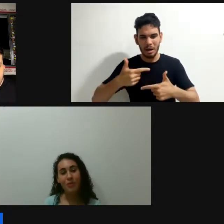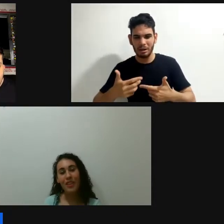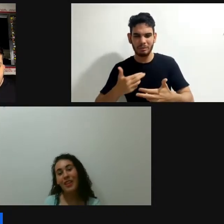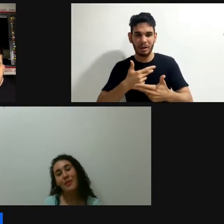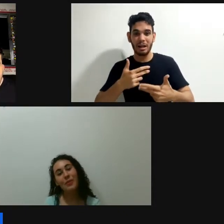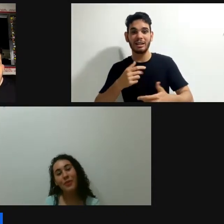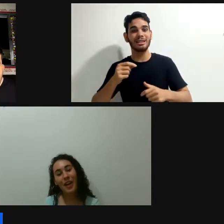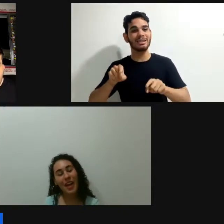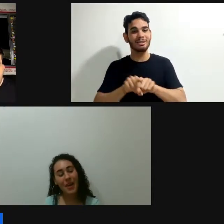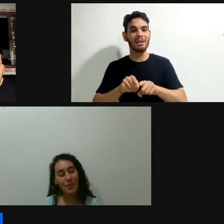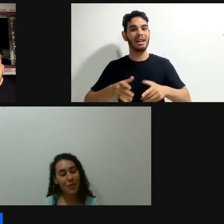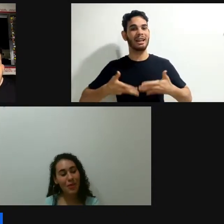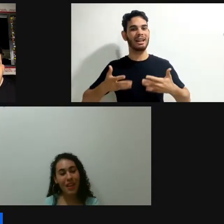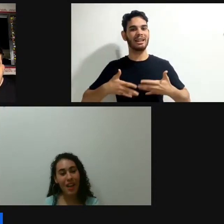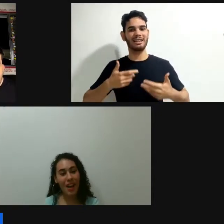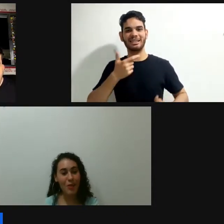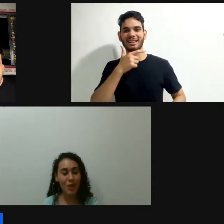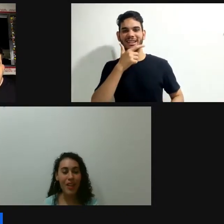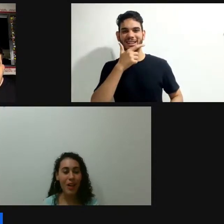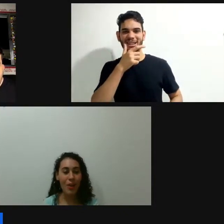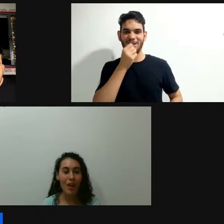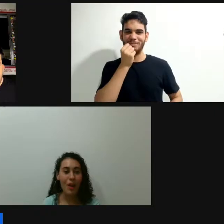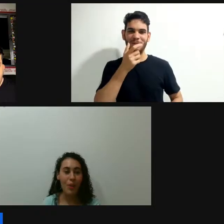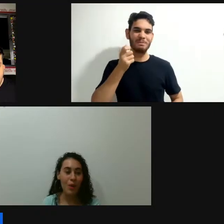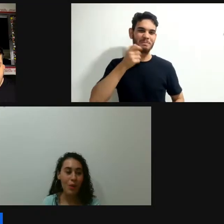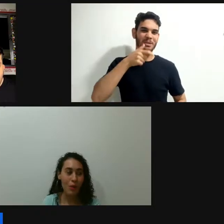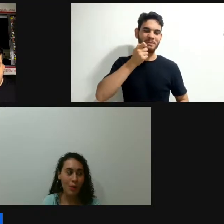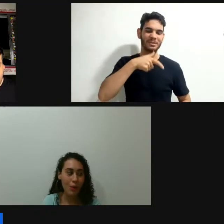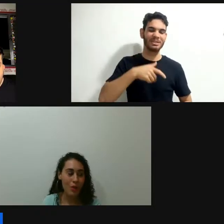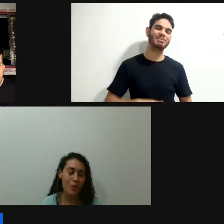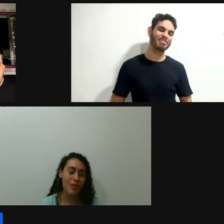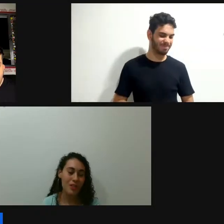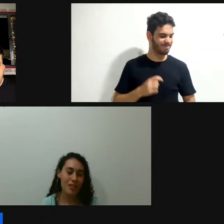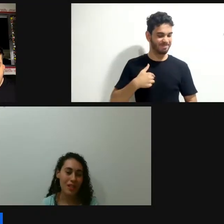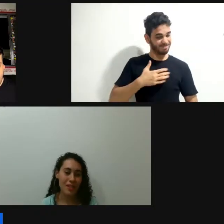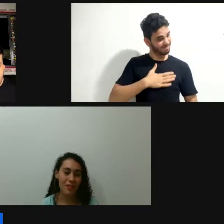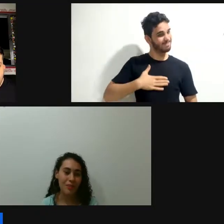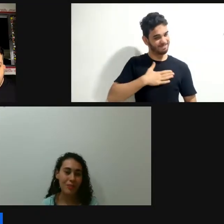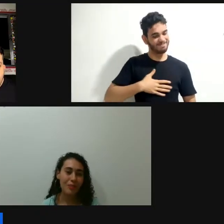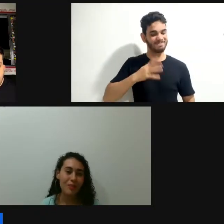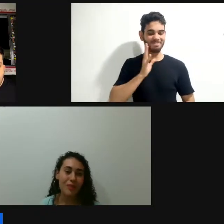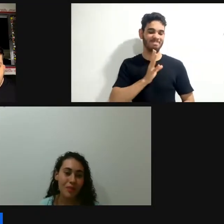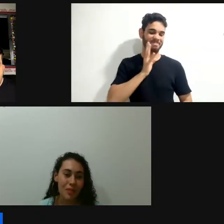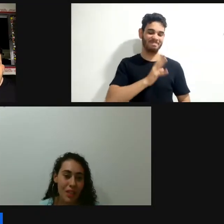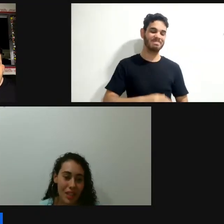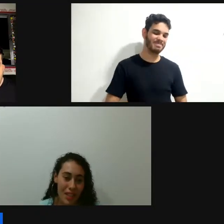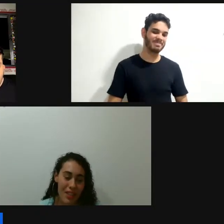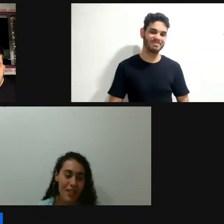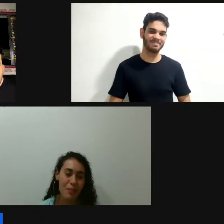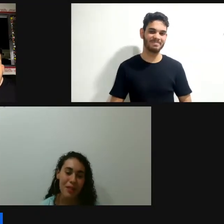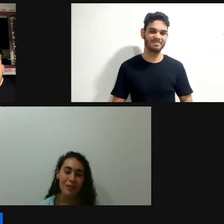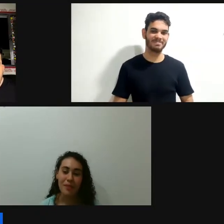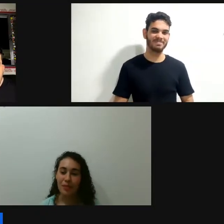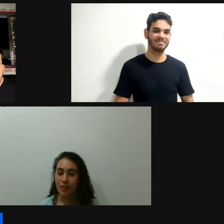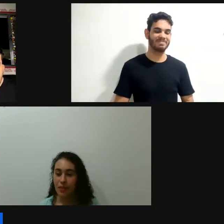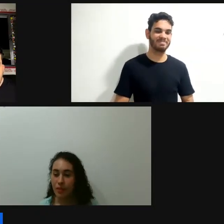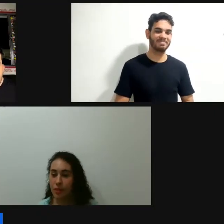Humor. Que é muito legal. Eu gosto bastante desse Ó,